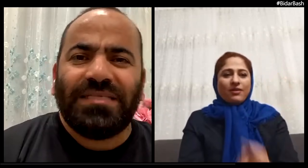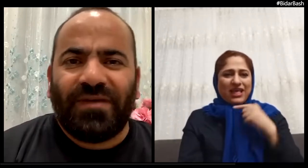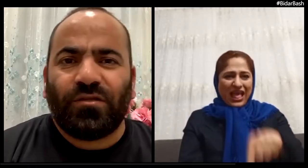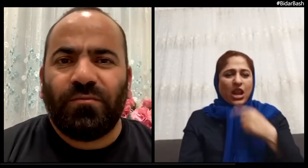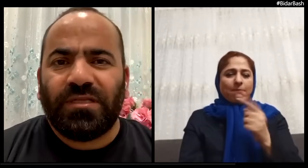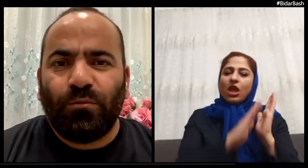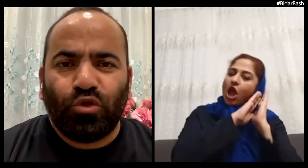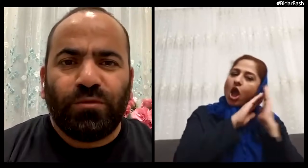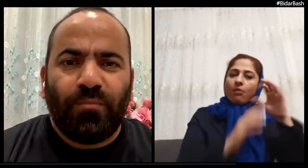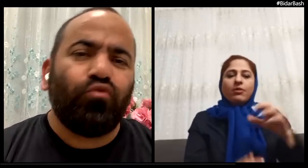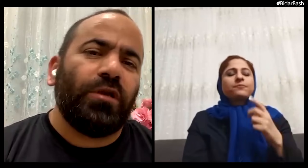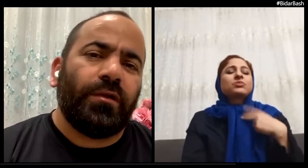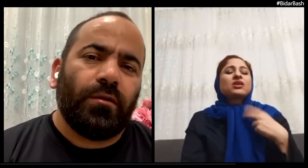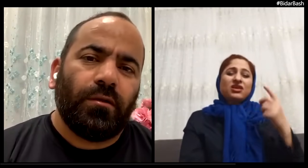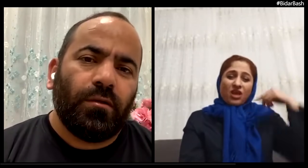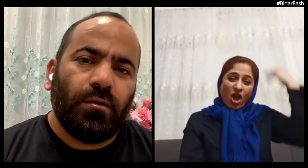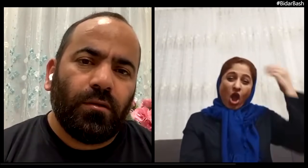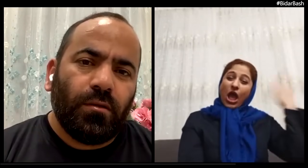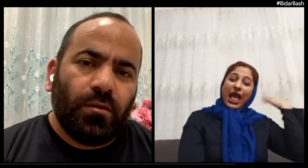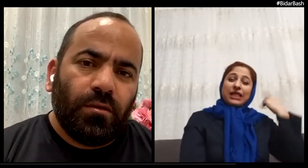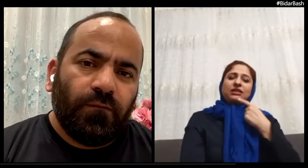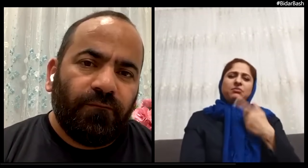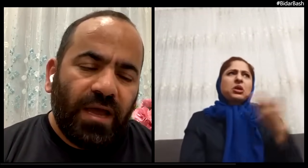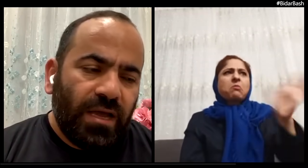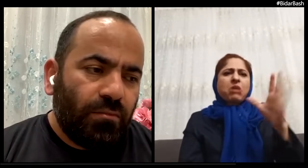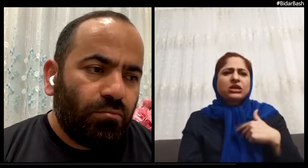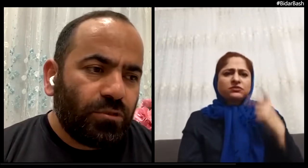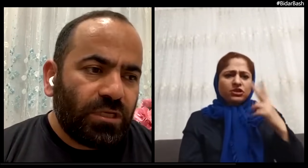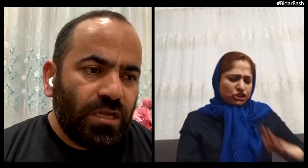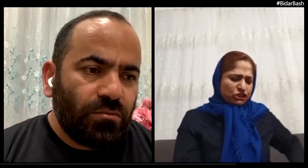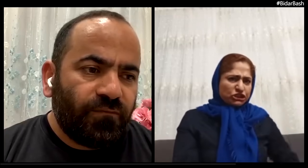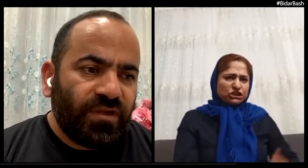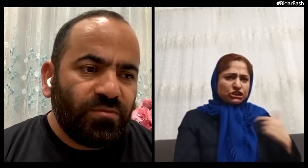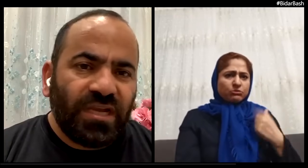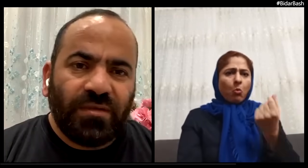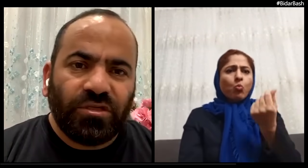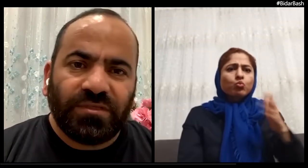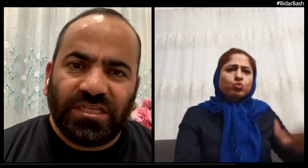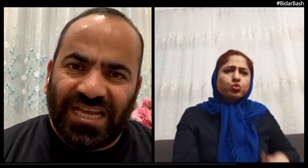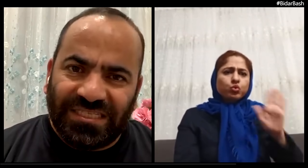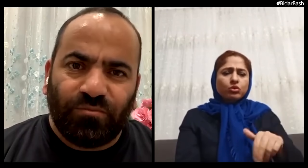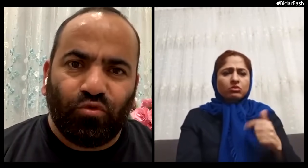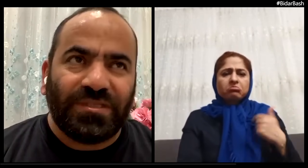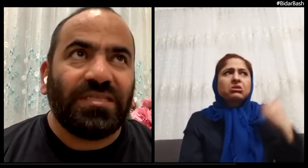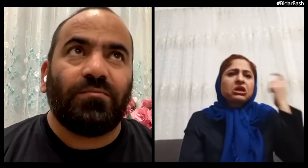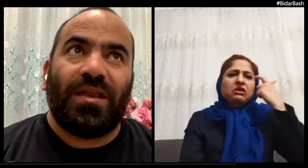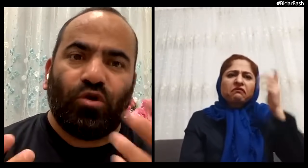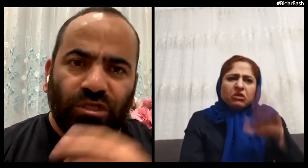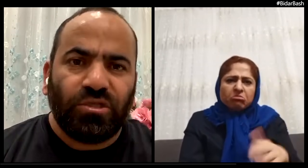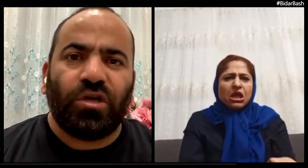من بعضی وقتا میدیدم تو جیبم پوله و مثلا فکر میکردم که مثلا کس این پول